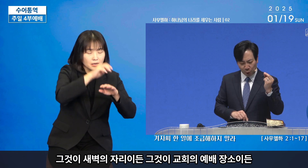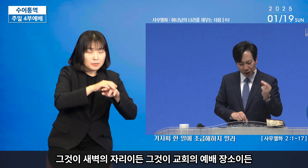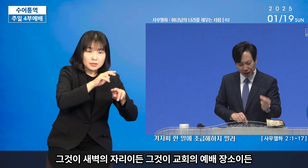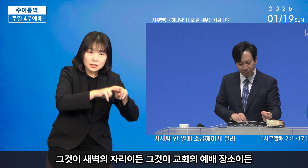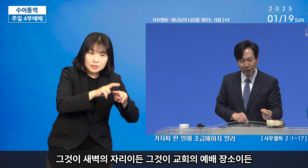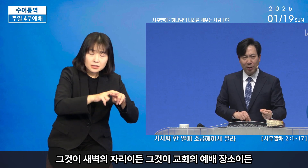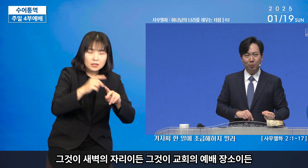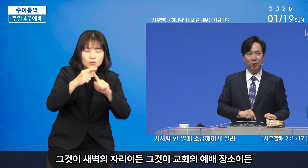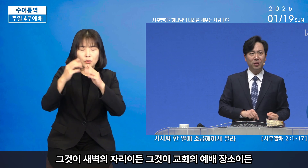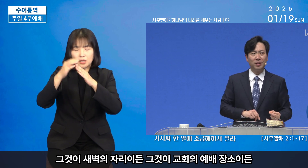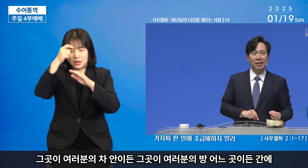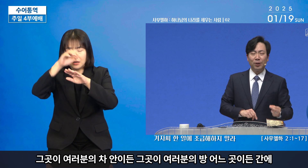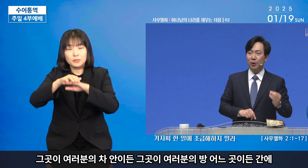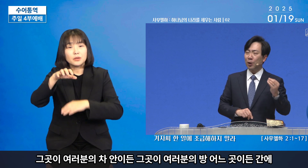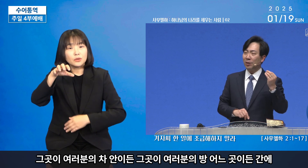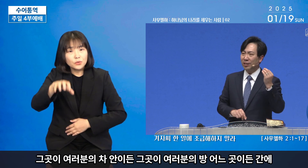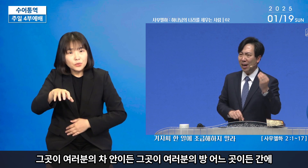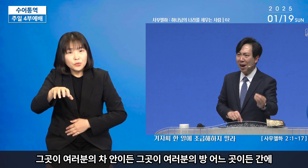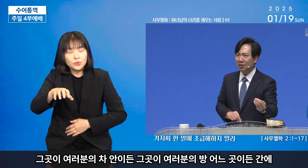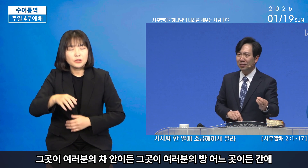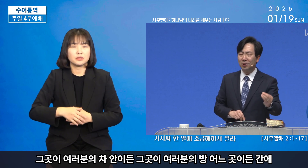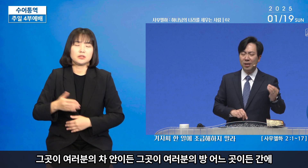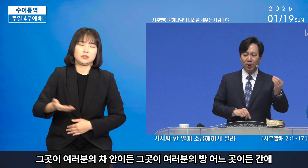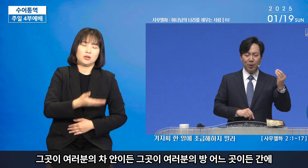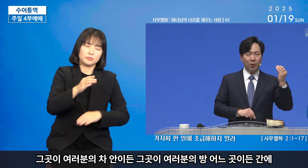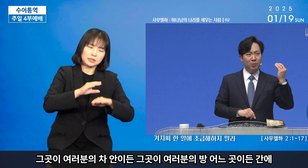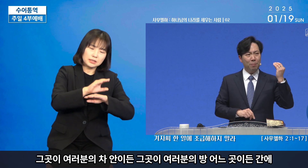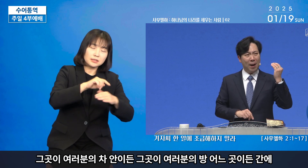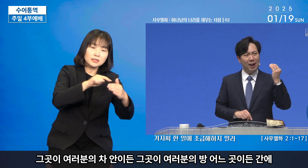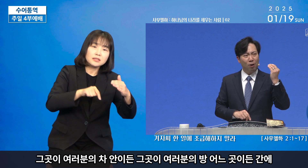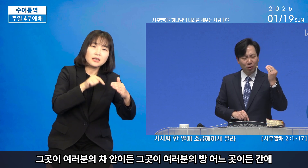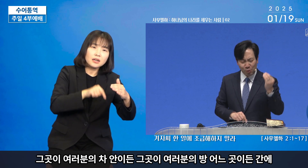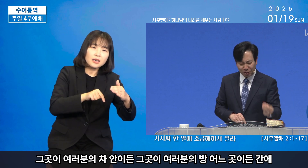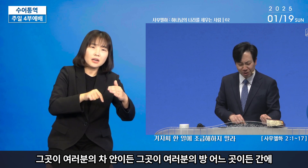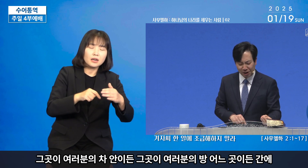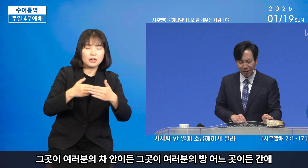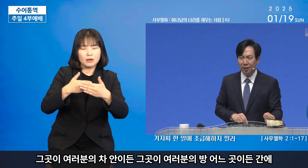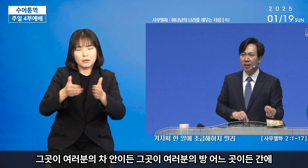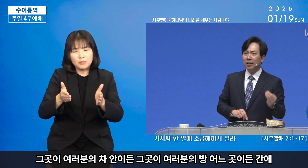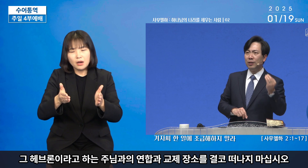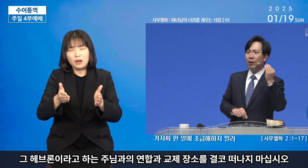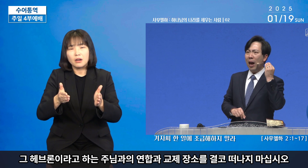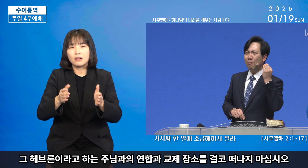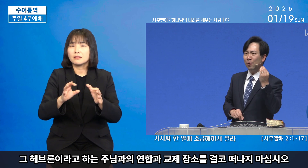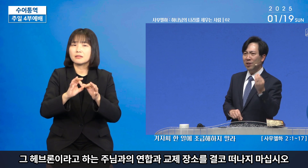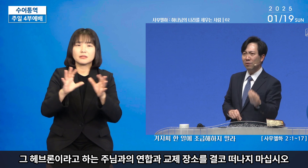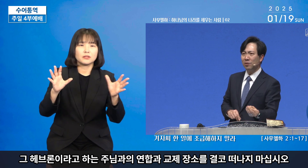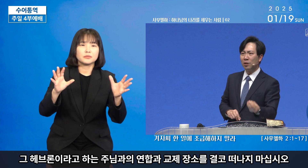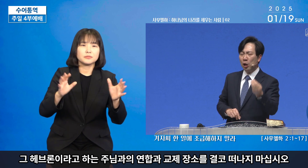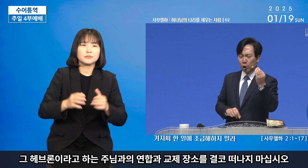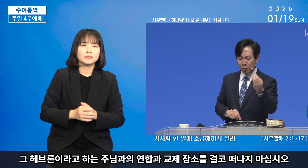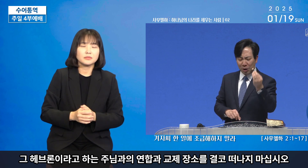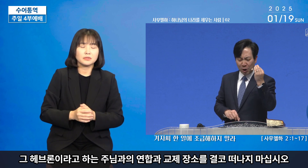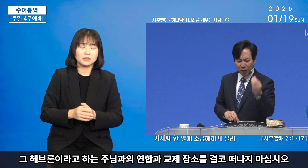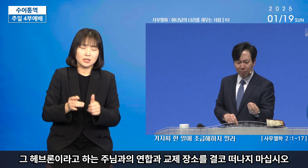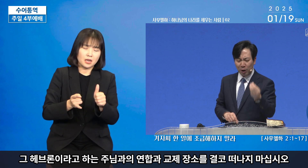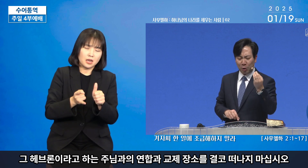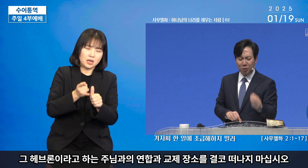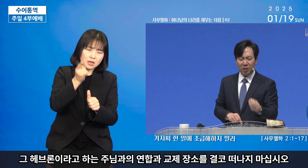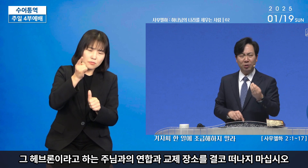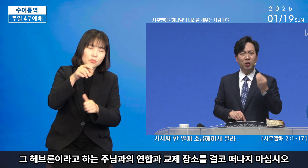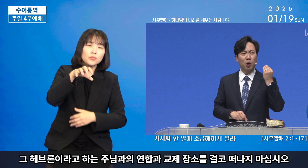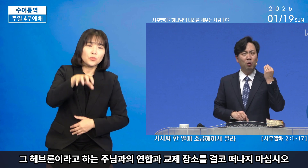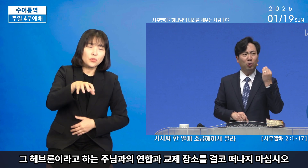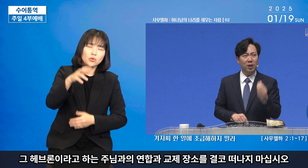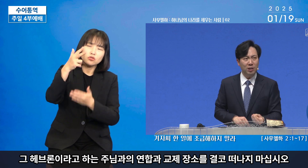그것이 교회 예배 장소이든, 그것이 여러분의 차 안이든, 그것이 여러분의 방 어느 곳이든 간에 그 헤브론이라고 하는 주님과의 연합과